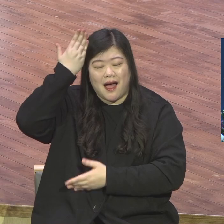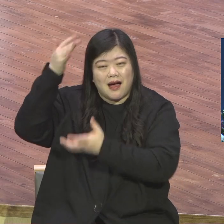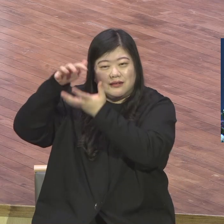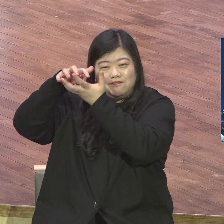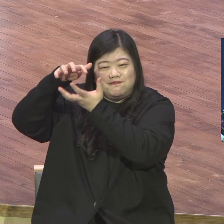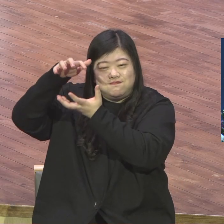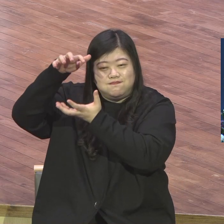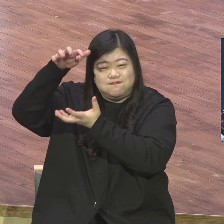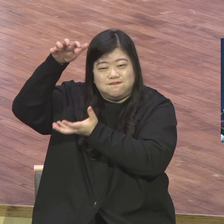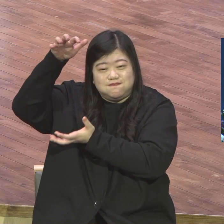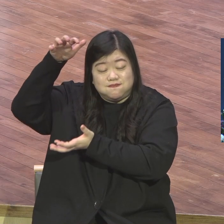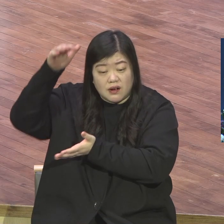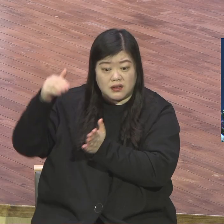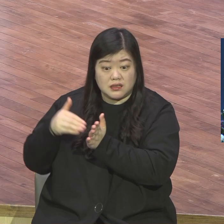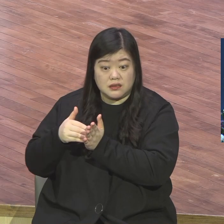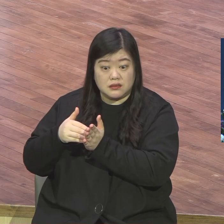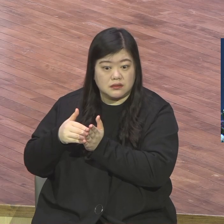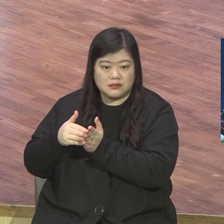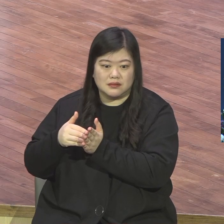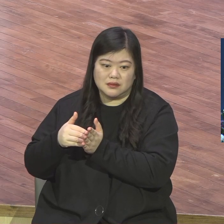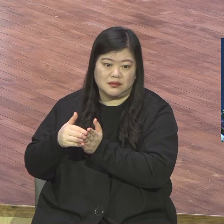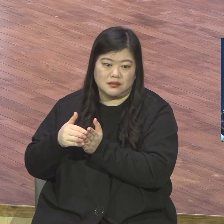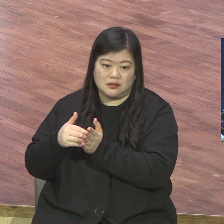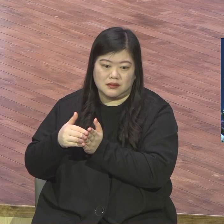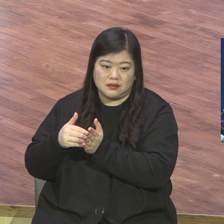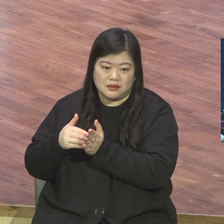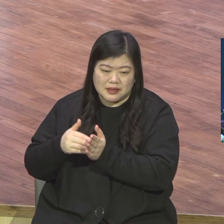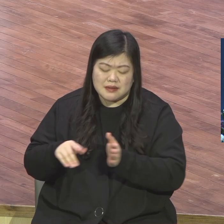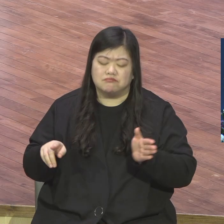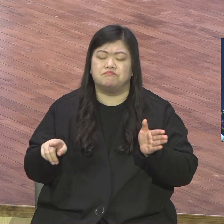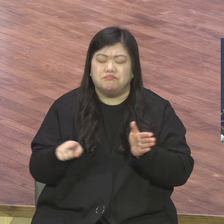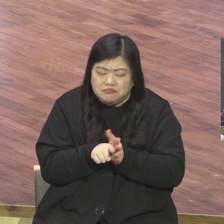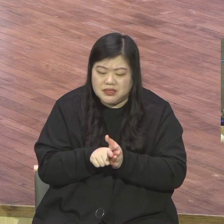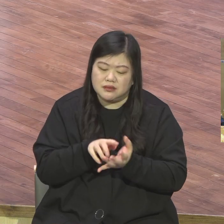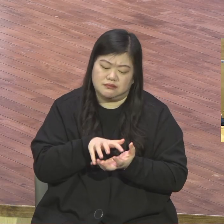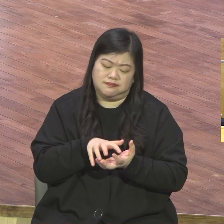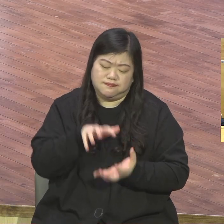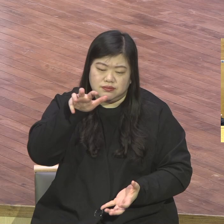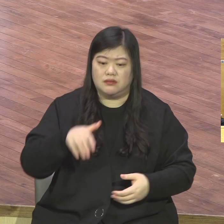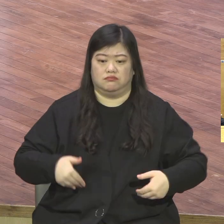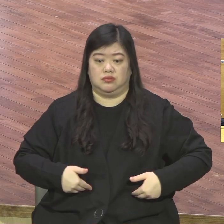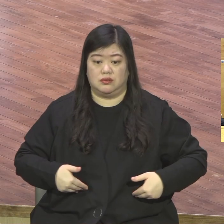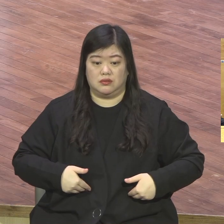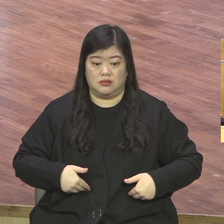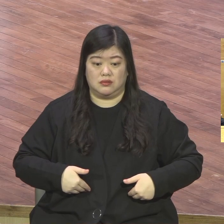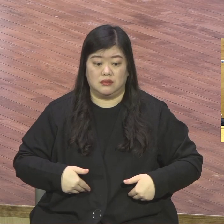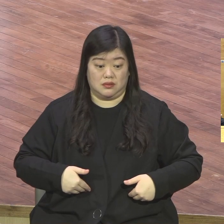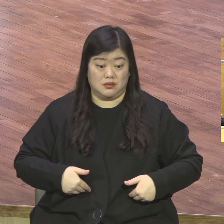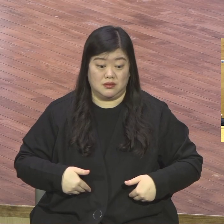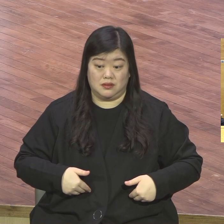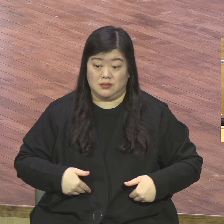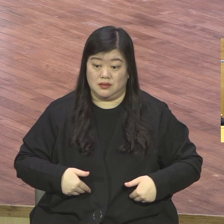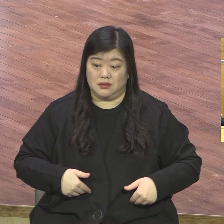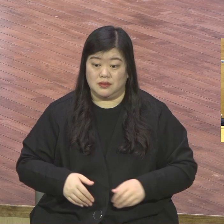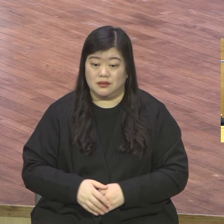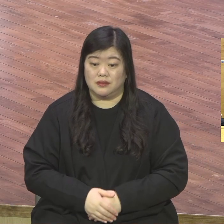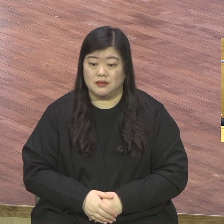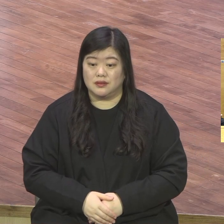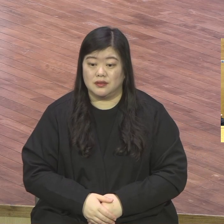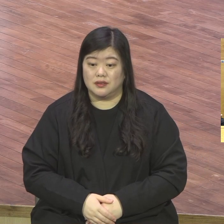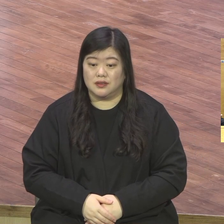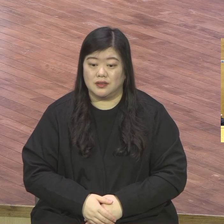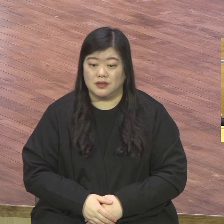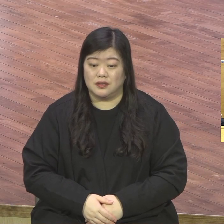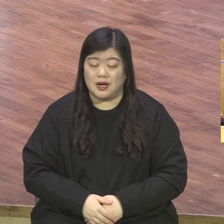복음을 아는 것하고 누리는 건 큰 차이입니다. 아니, 교회 나오면서 뭐 더더구나 이 영계 나오면서